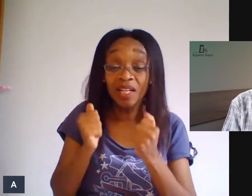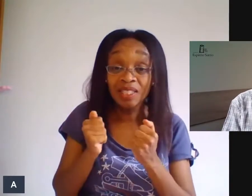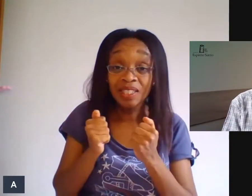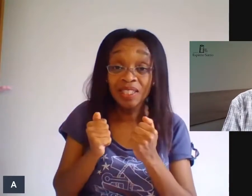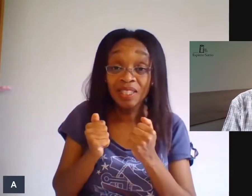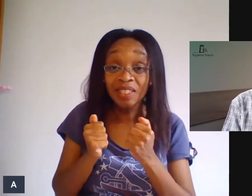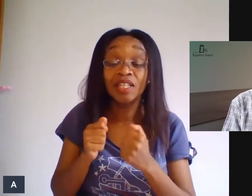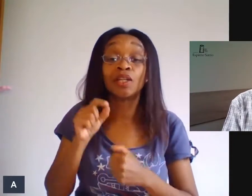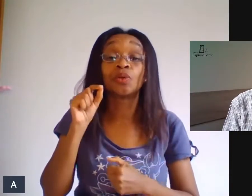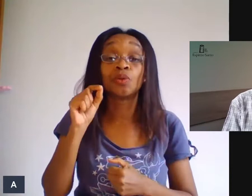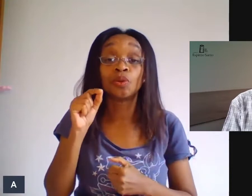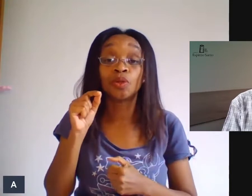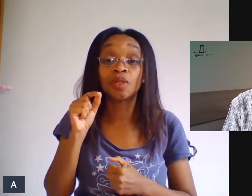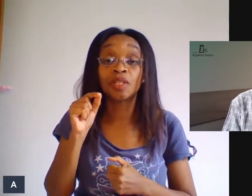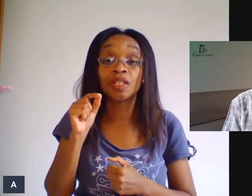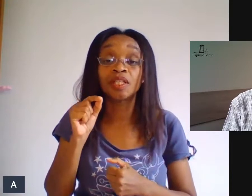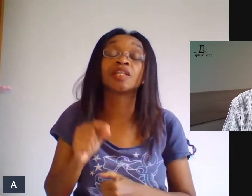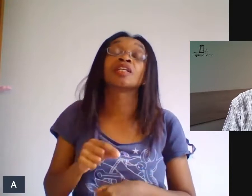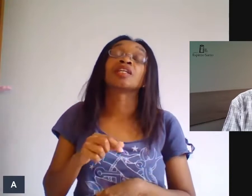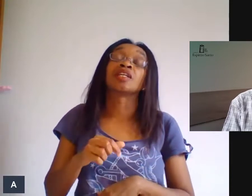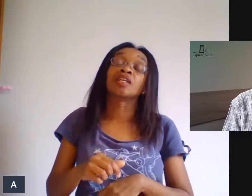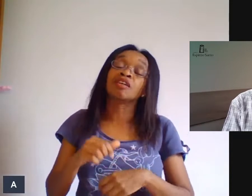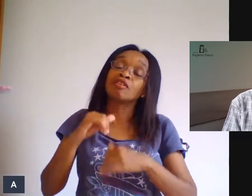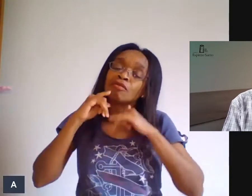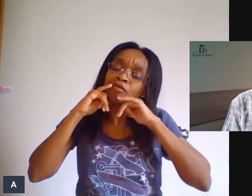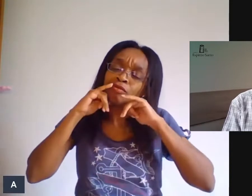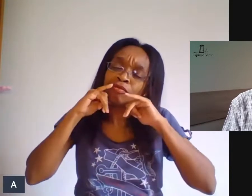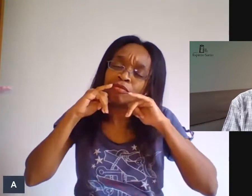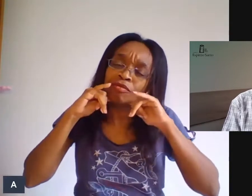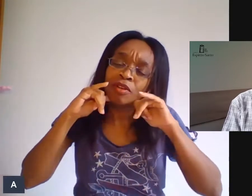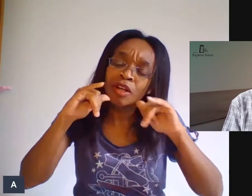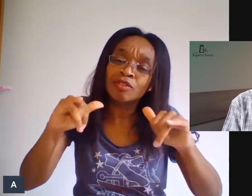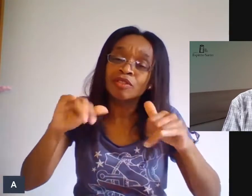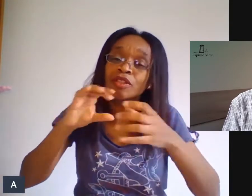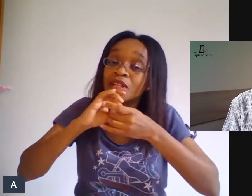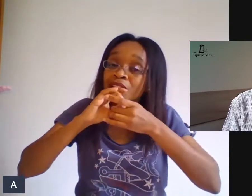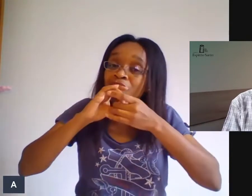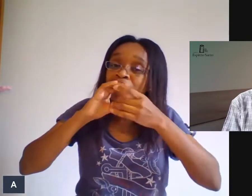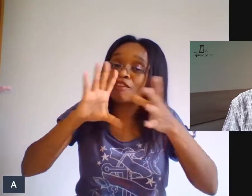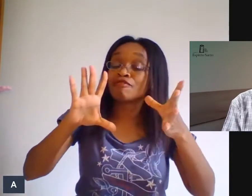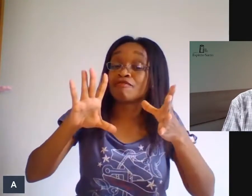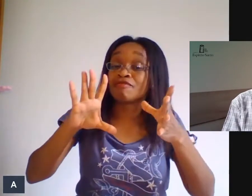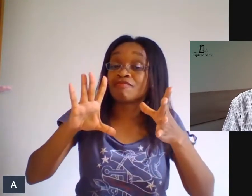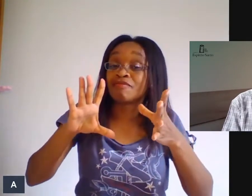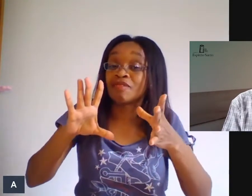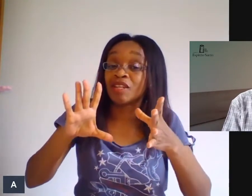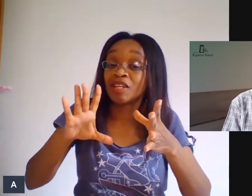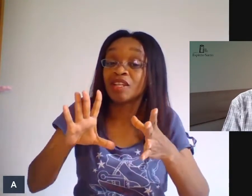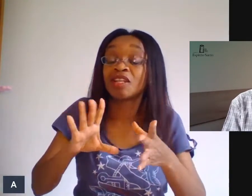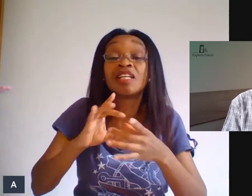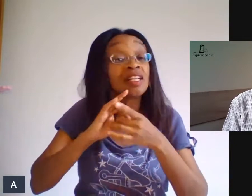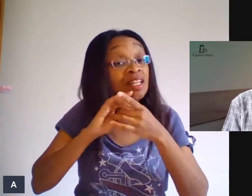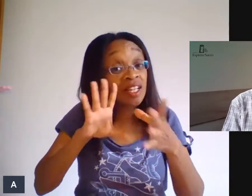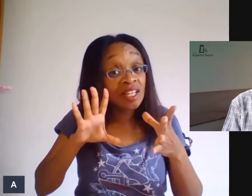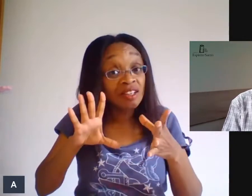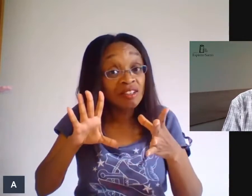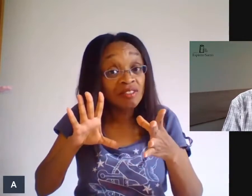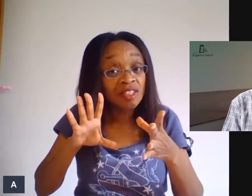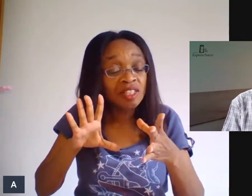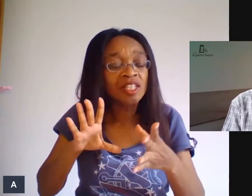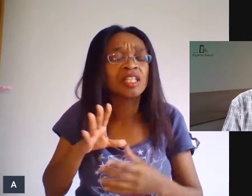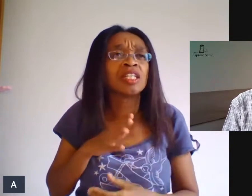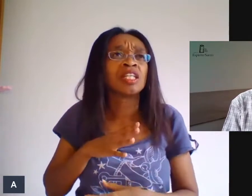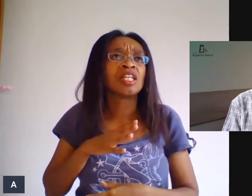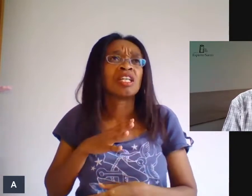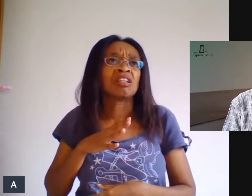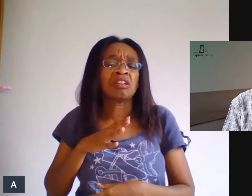onde expressam livremente o consentimento. Ser livre quer dizer não